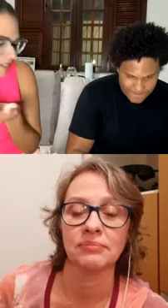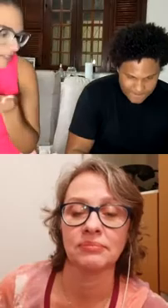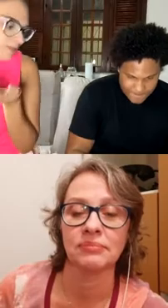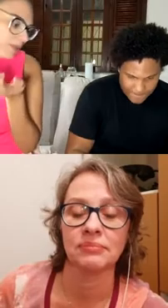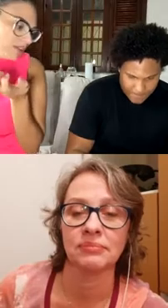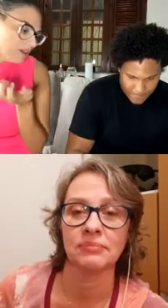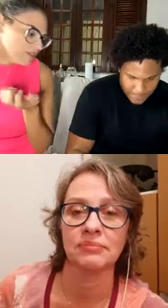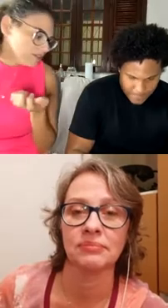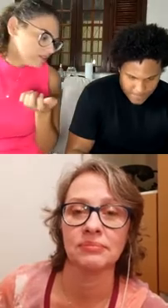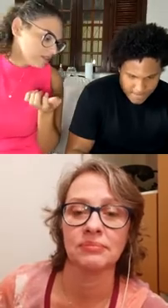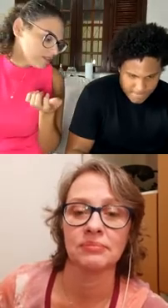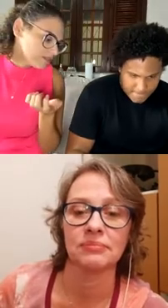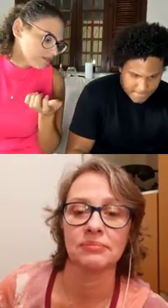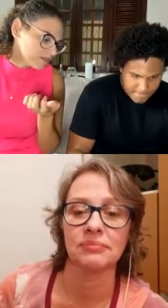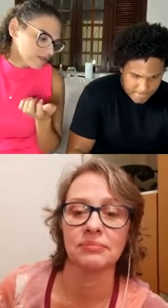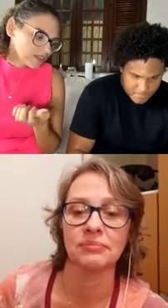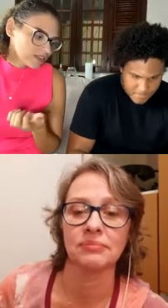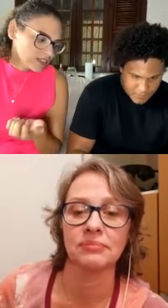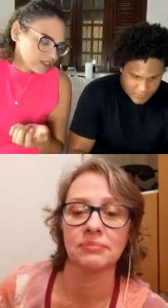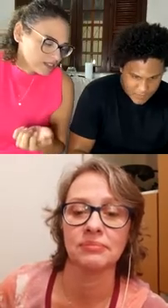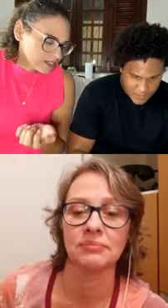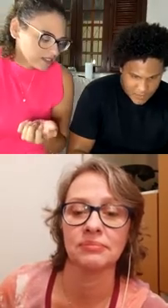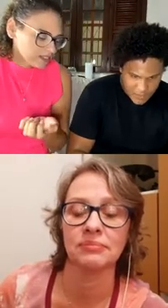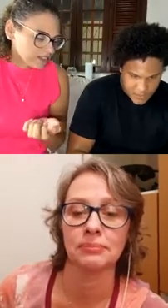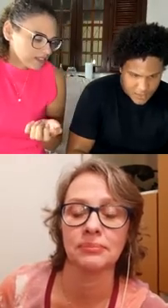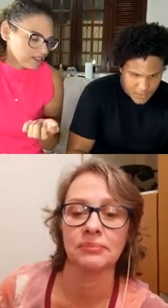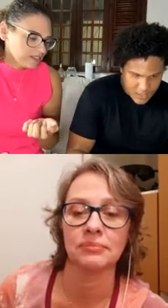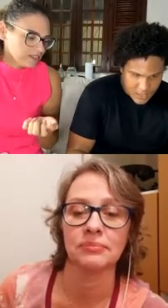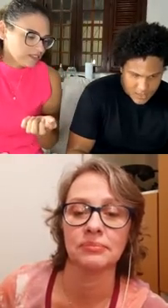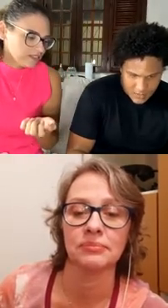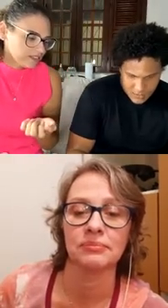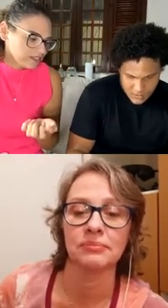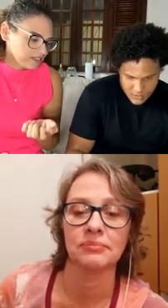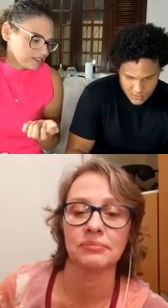Tá. Põe no áudio. Uhum.